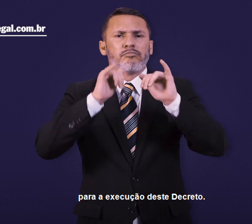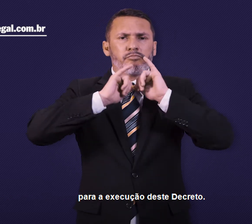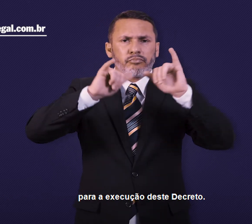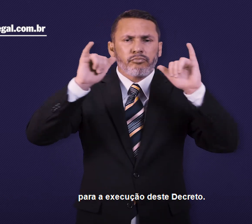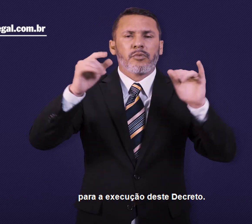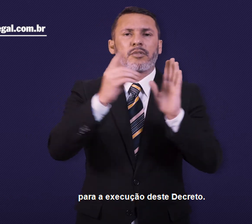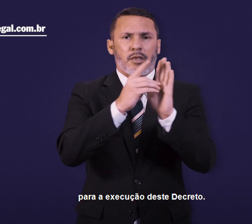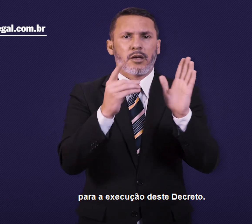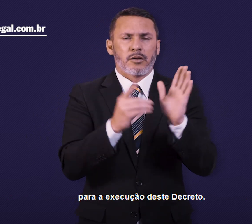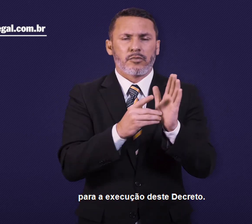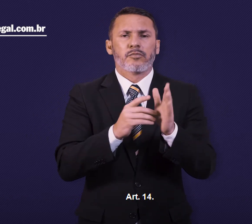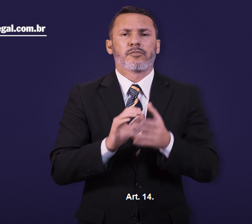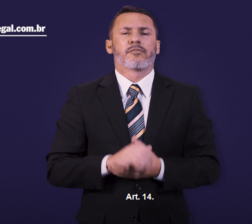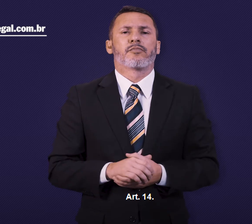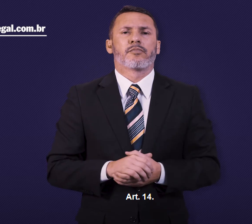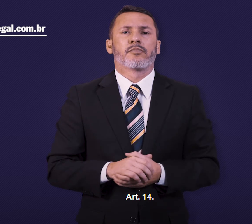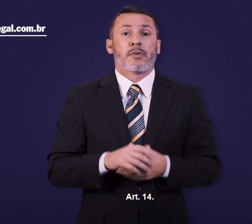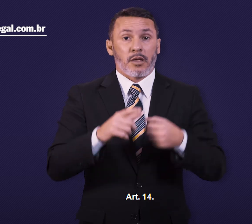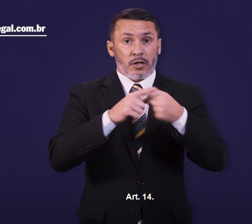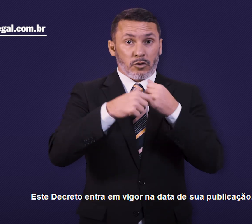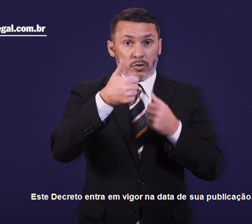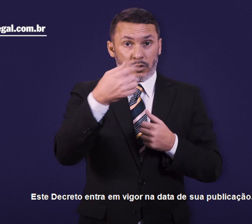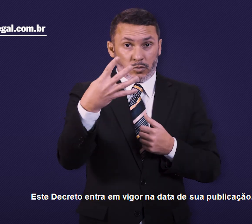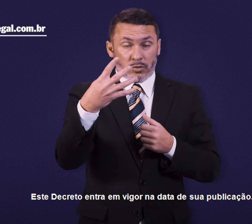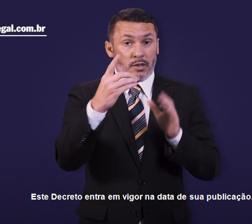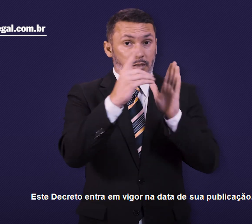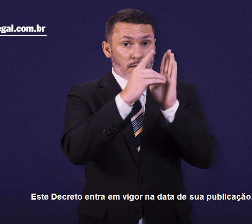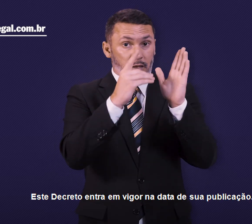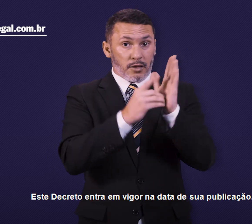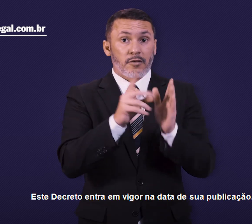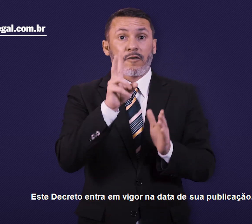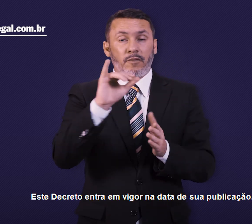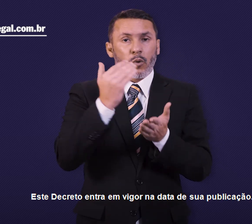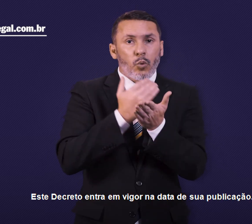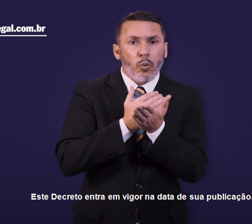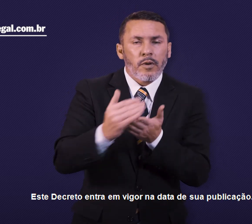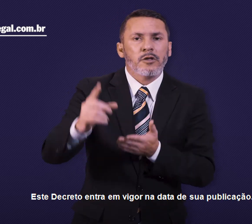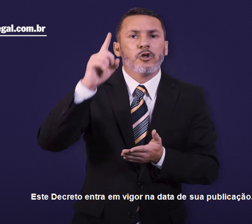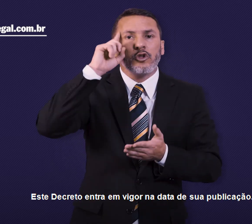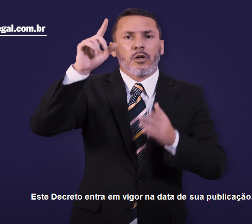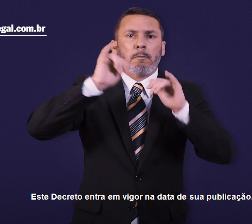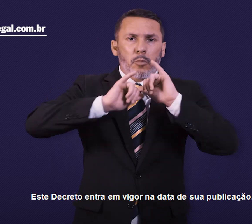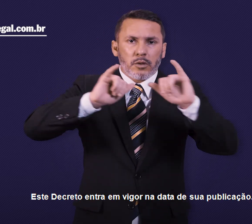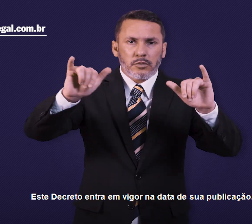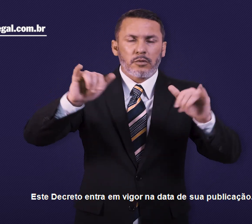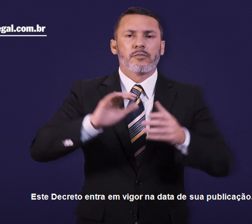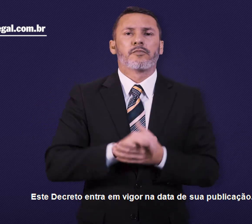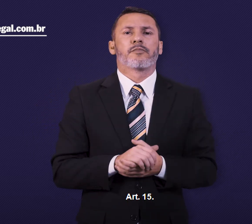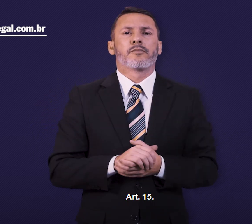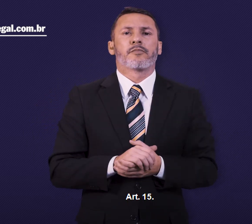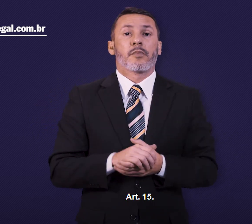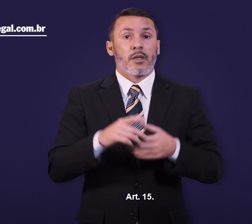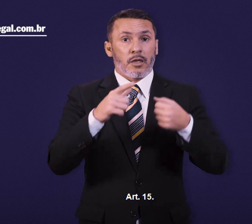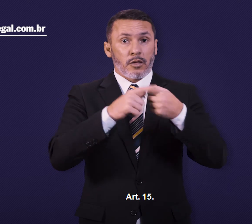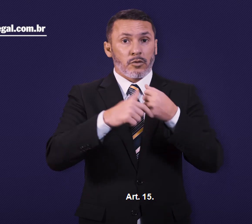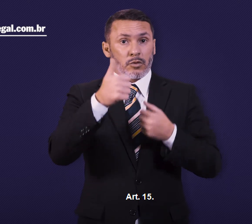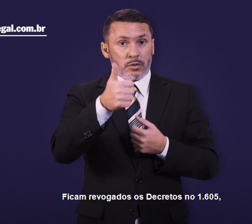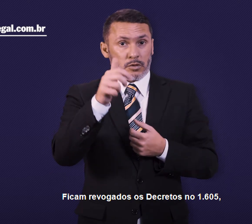execução deste decreto. Artigo 14. Este decreto entra em vigor na data de sua publicação. Artigo 15.